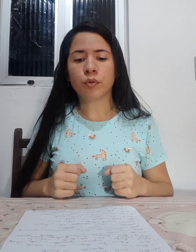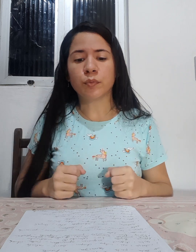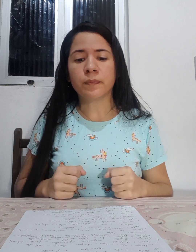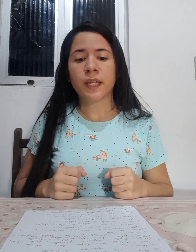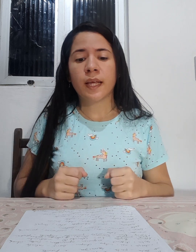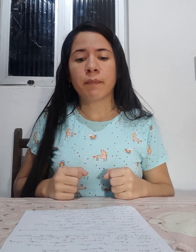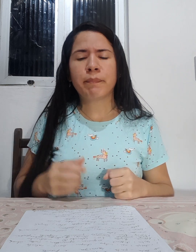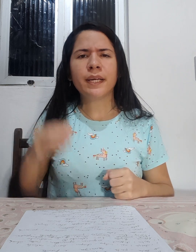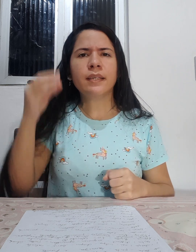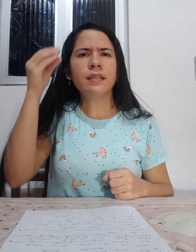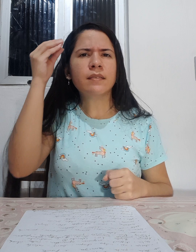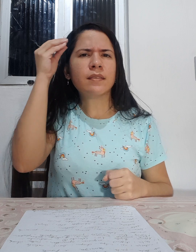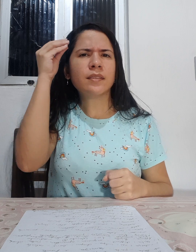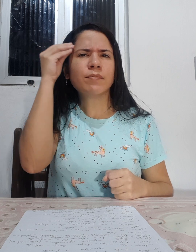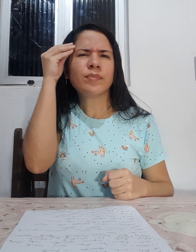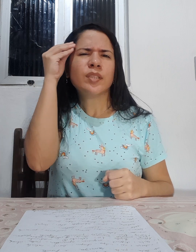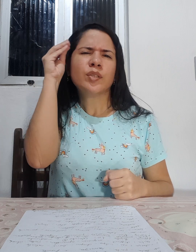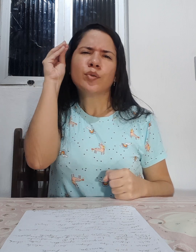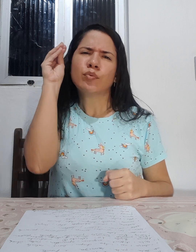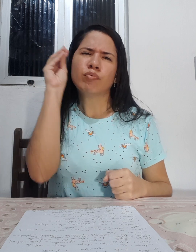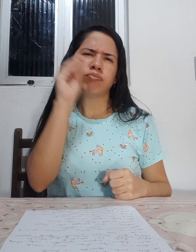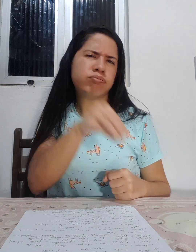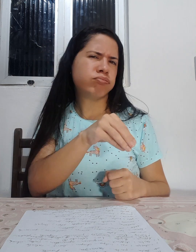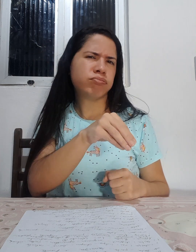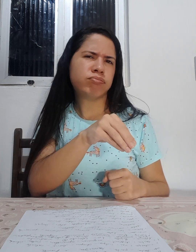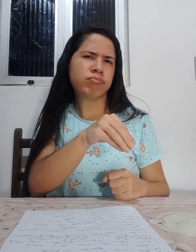Outro, preguiça.